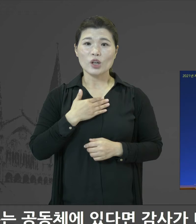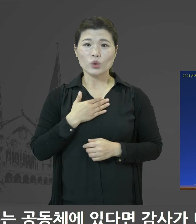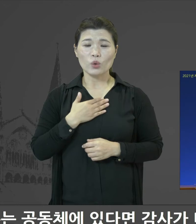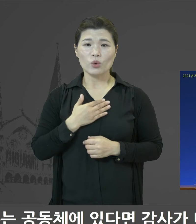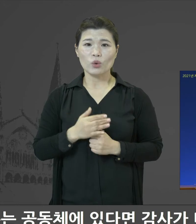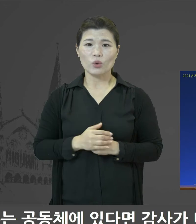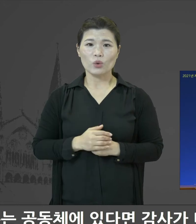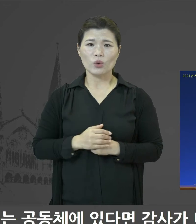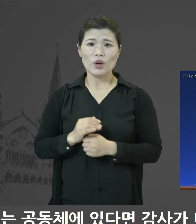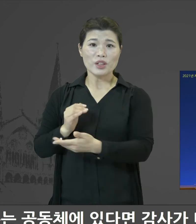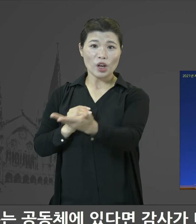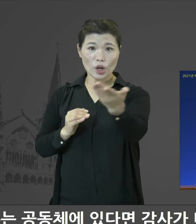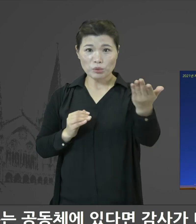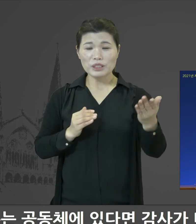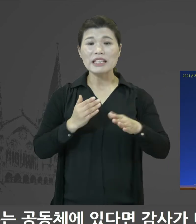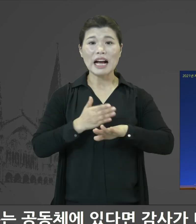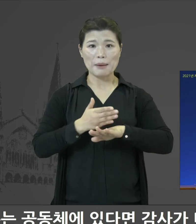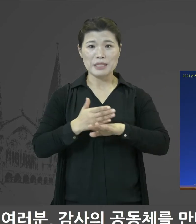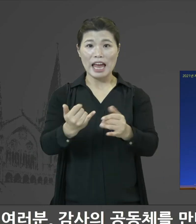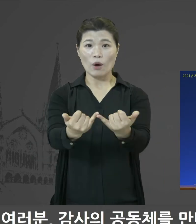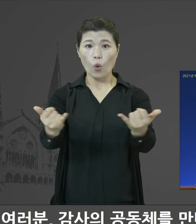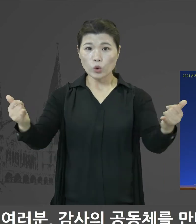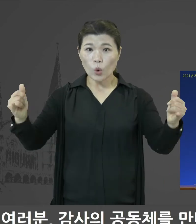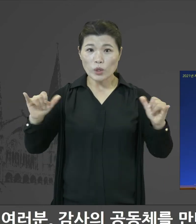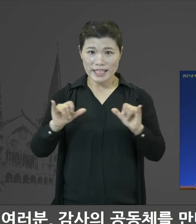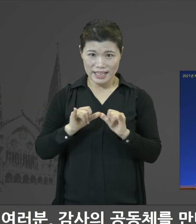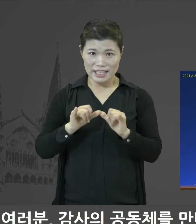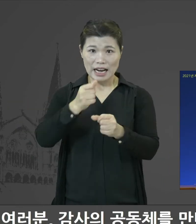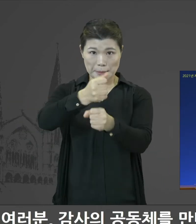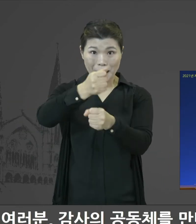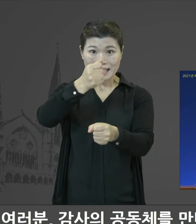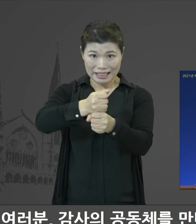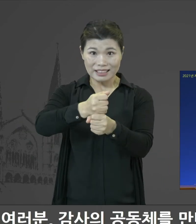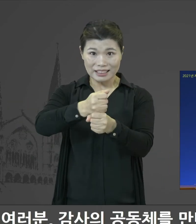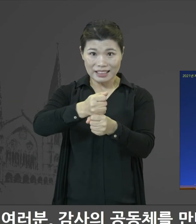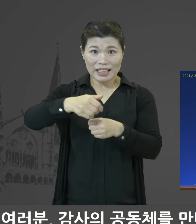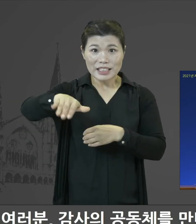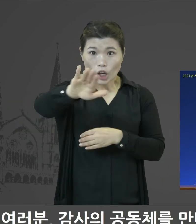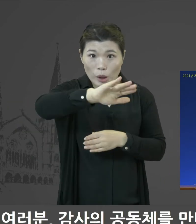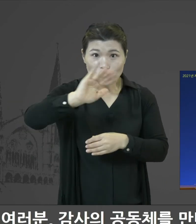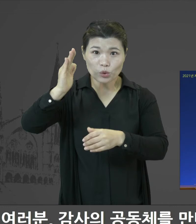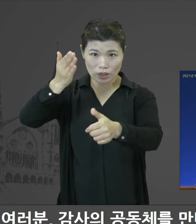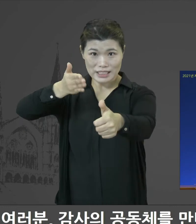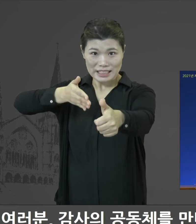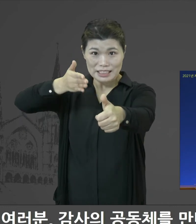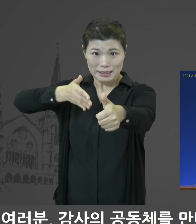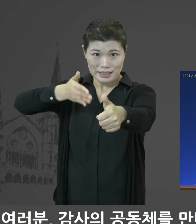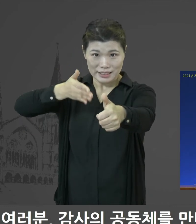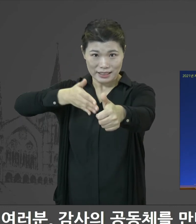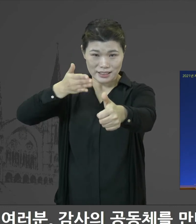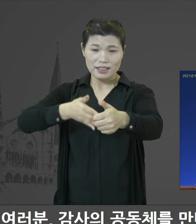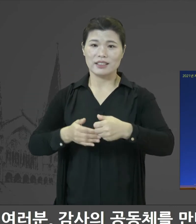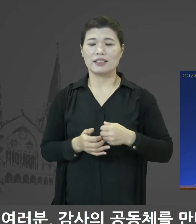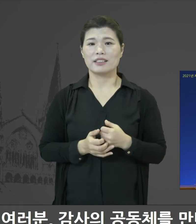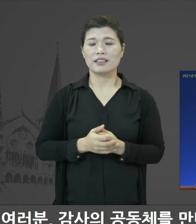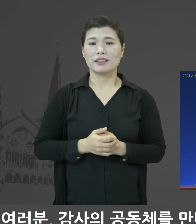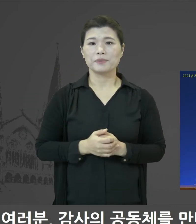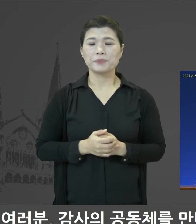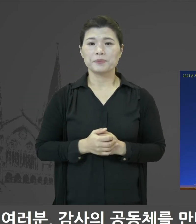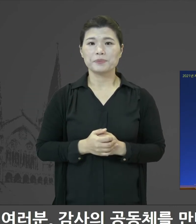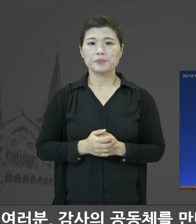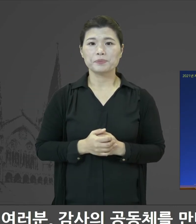여러분이 감사의 공동체를 만들어가는 사람 되기를 더욱 주의 이름으로 축원합니다.